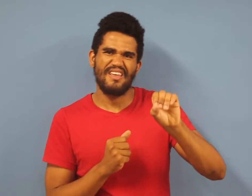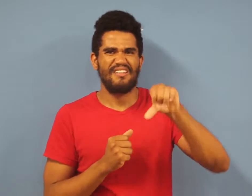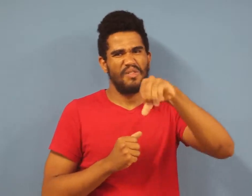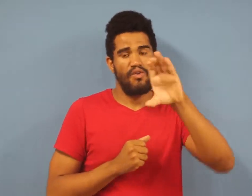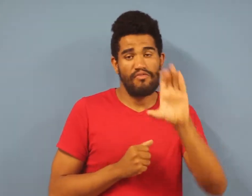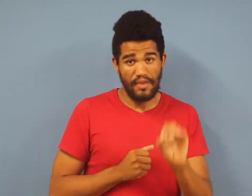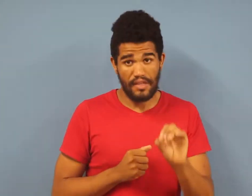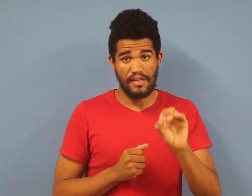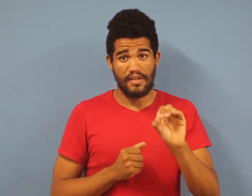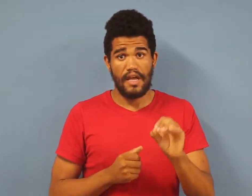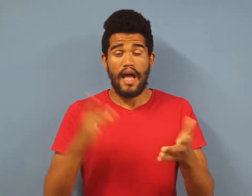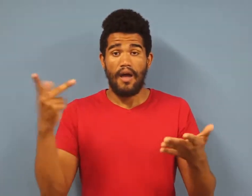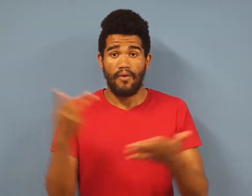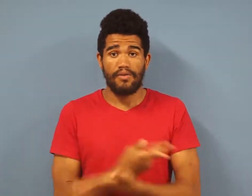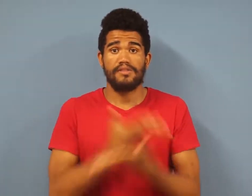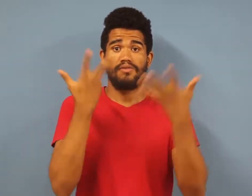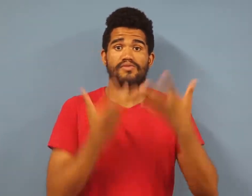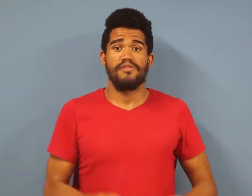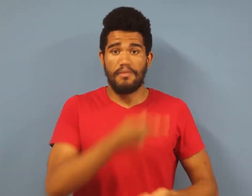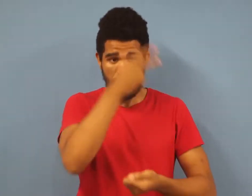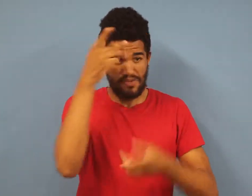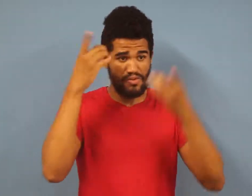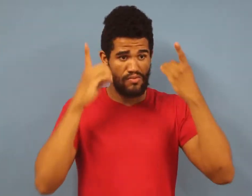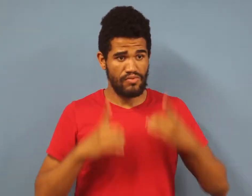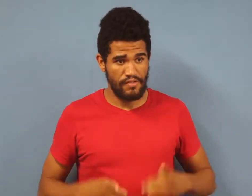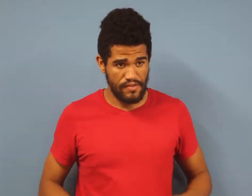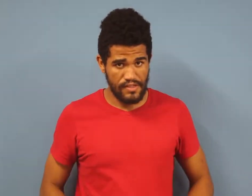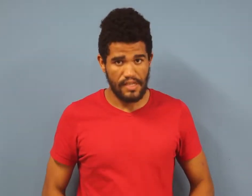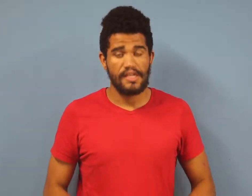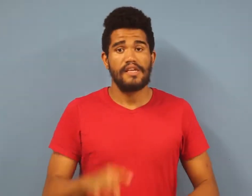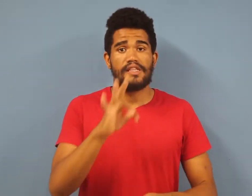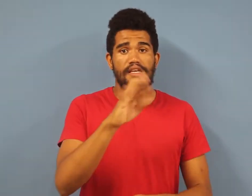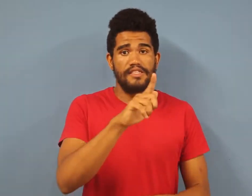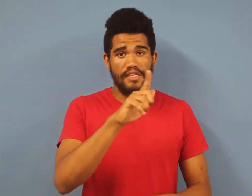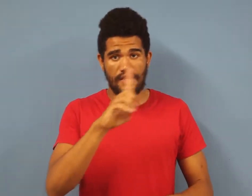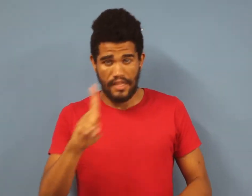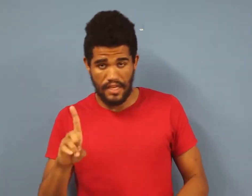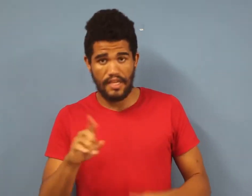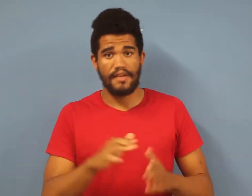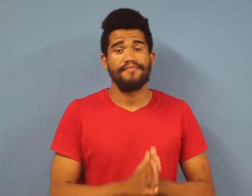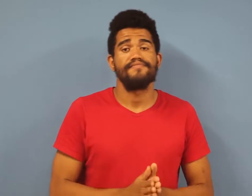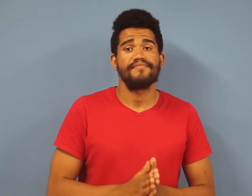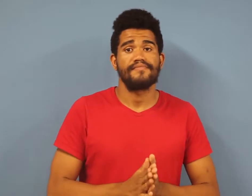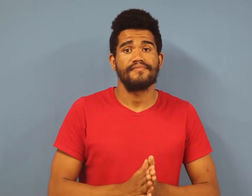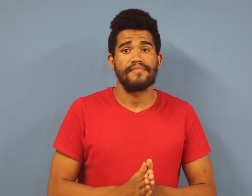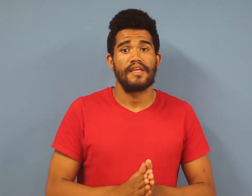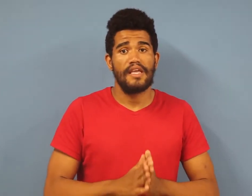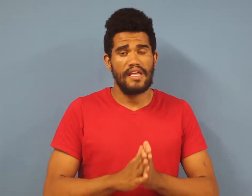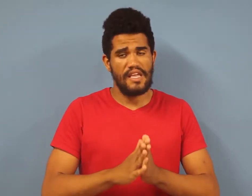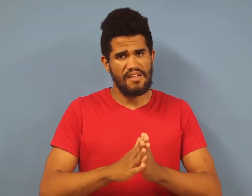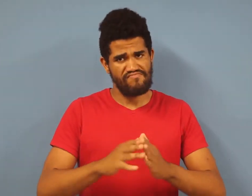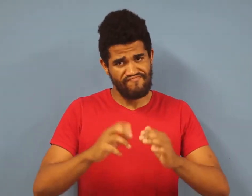reconhecimento das pessoas com deficiência, transtornos globais do desenvolvimento e altas habilidades ou